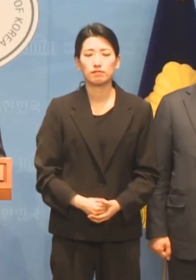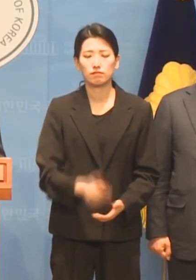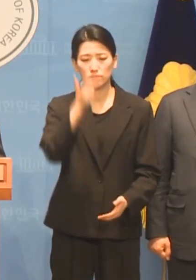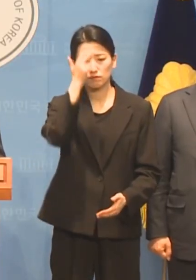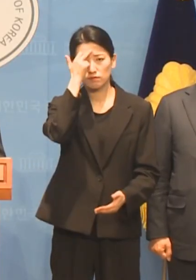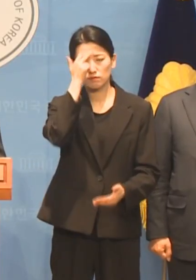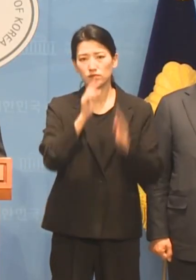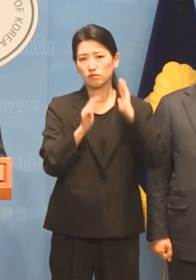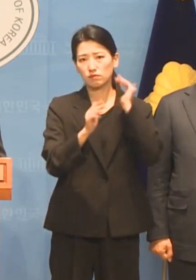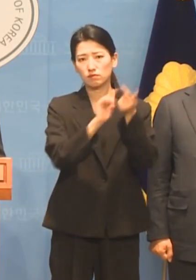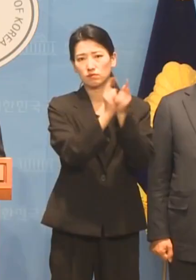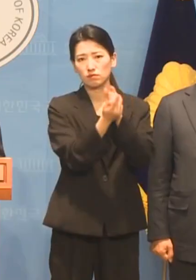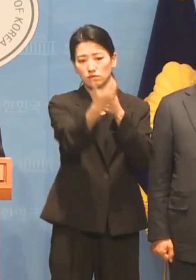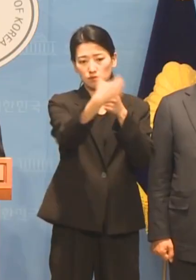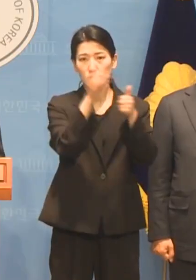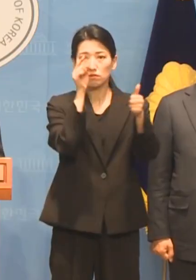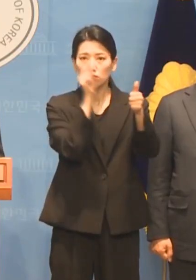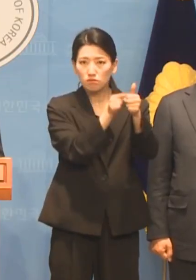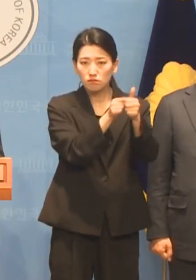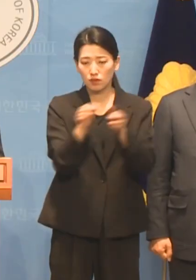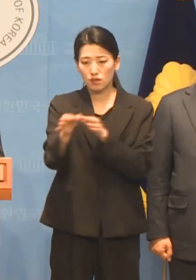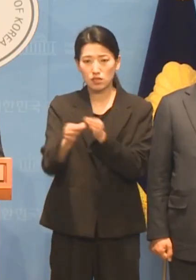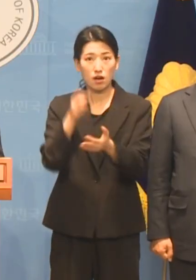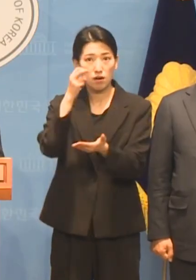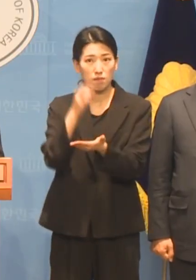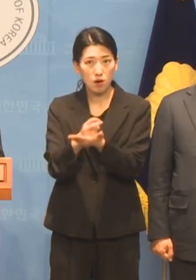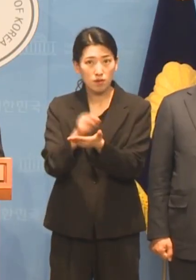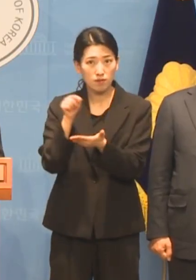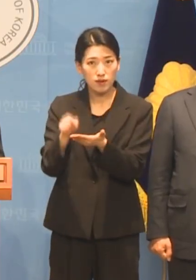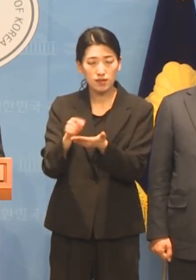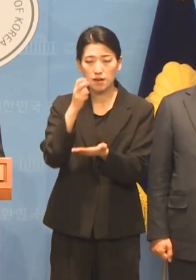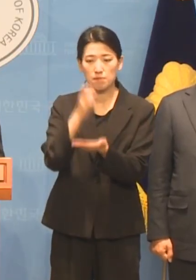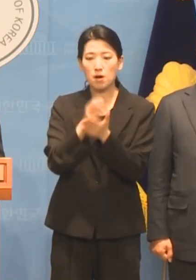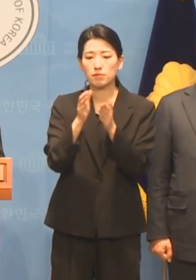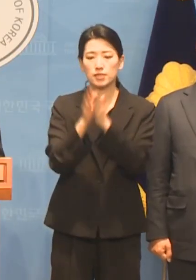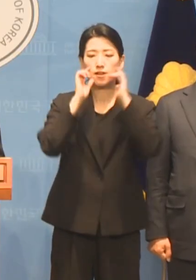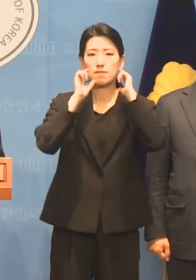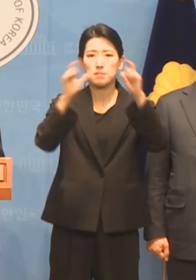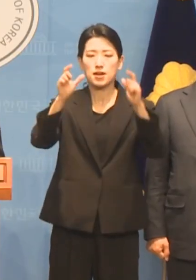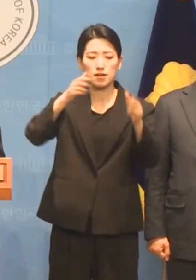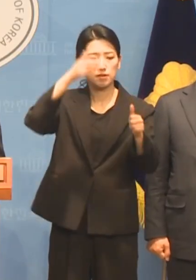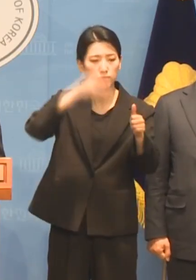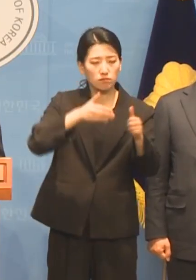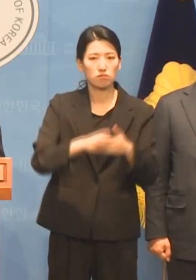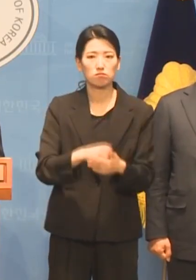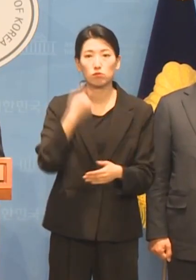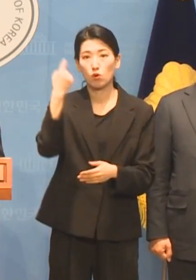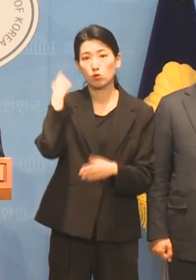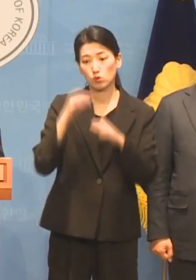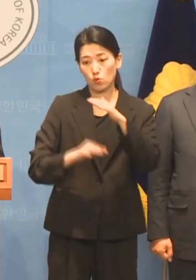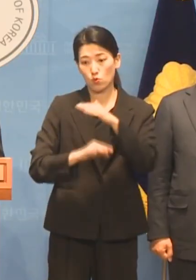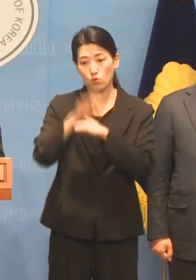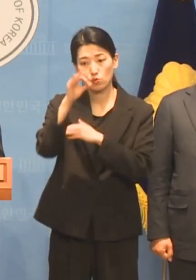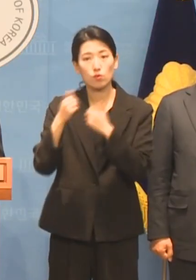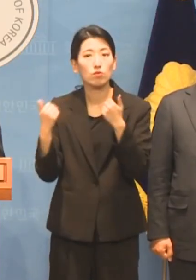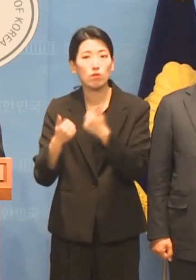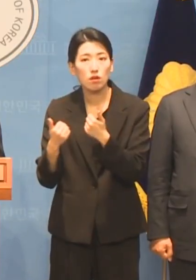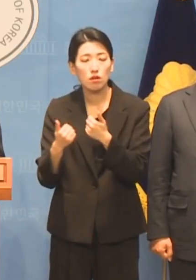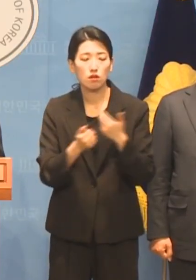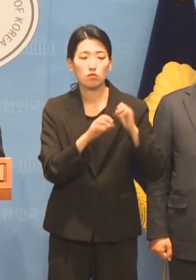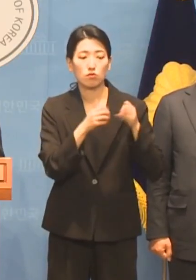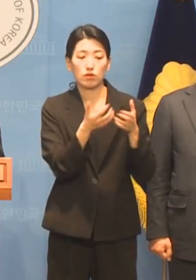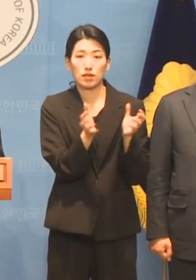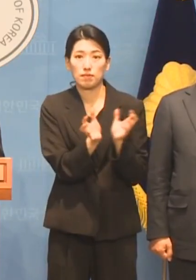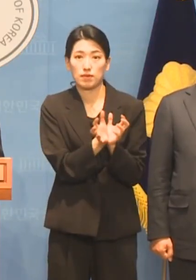최상목 권한대행은 상법 개정안을 즉시 공포해야 합니다. 어제 오전 국회에서는 국민의힘 소속